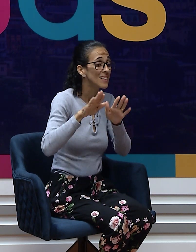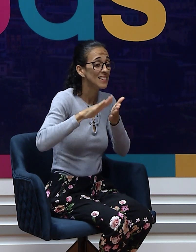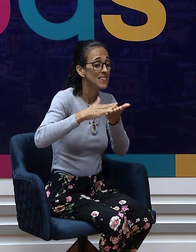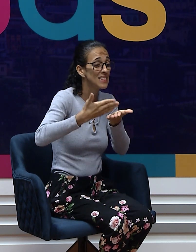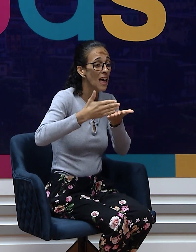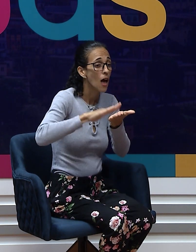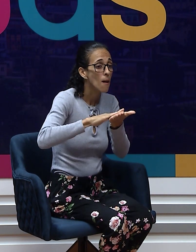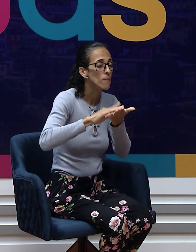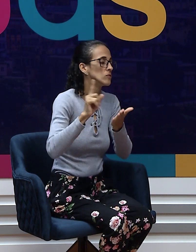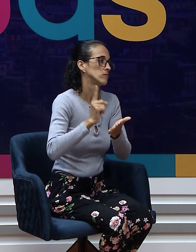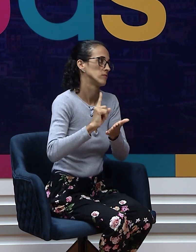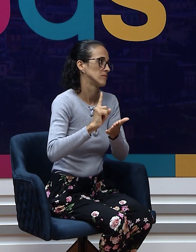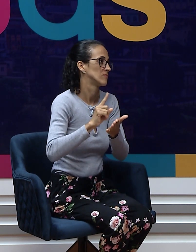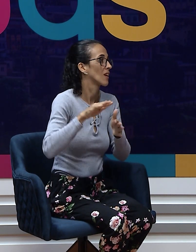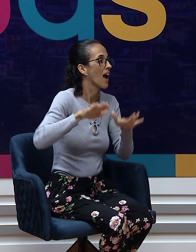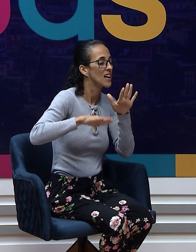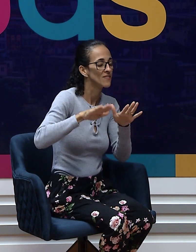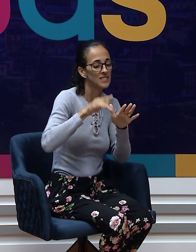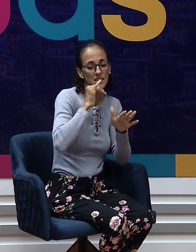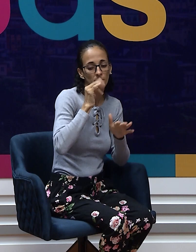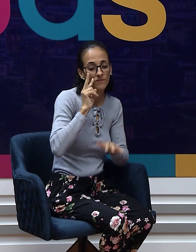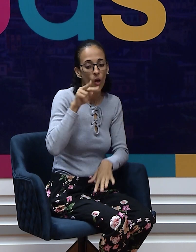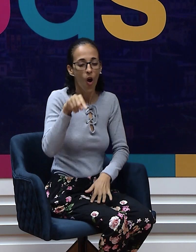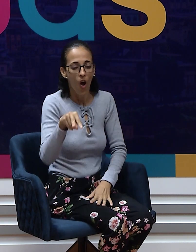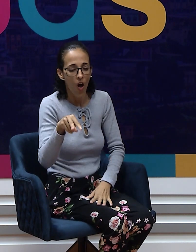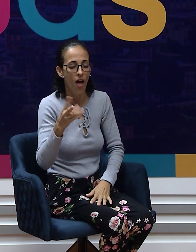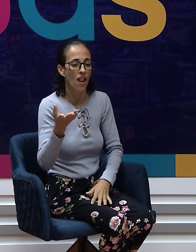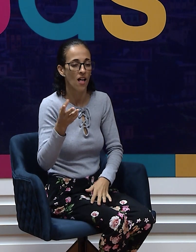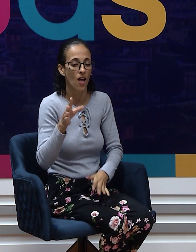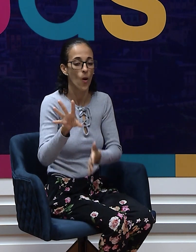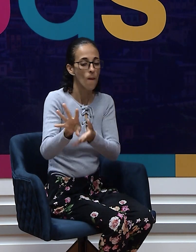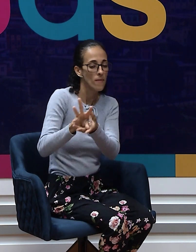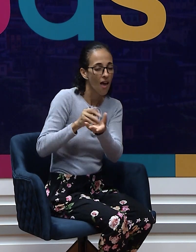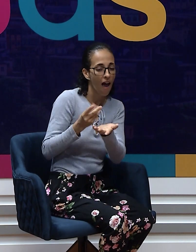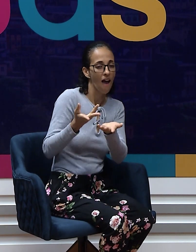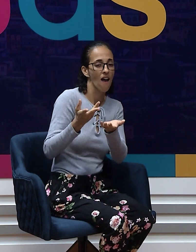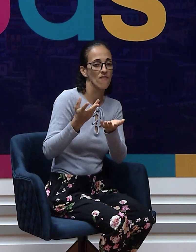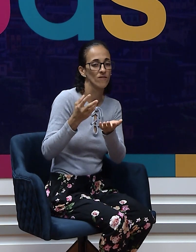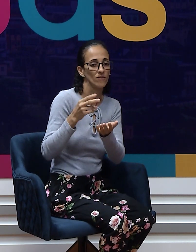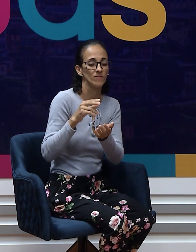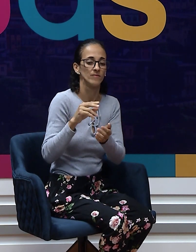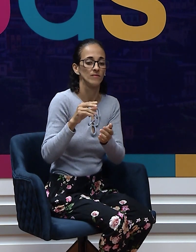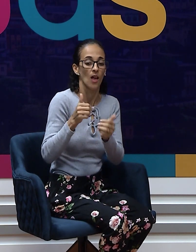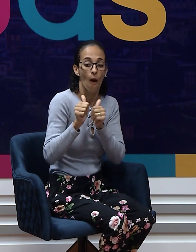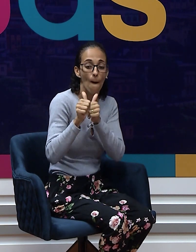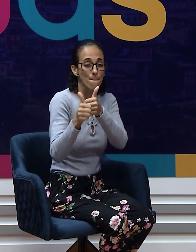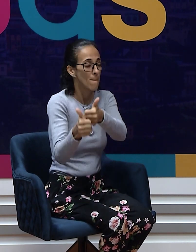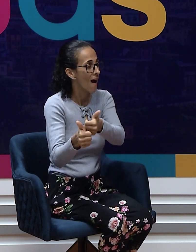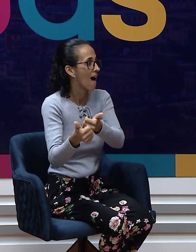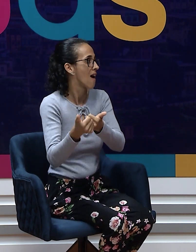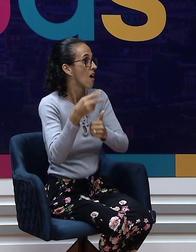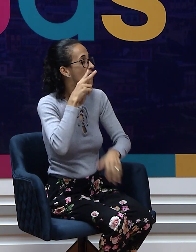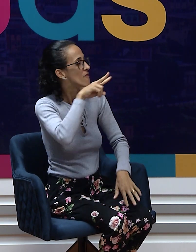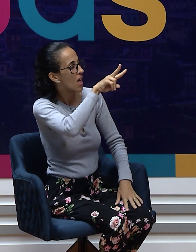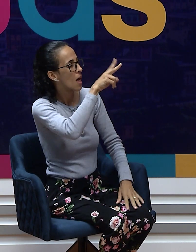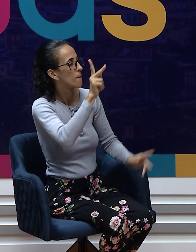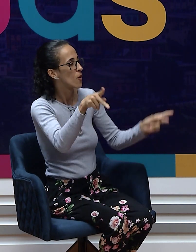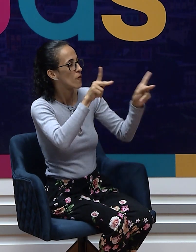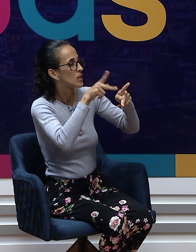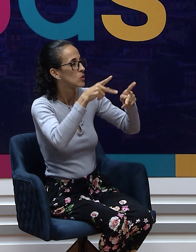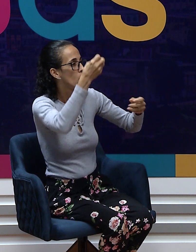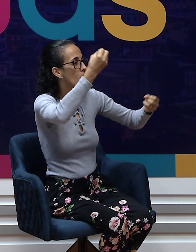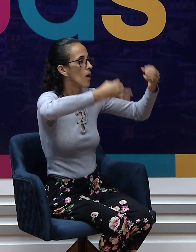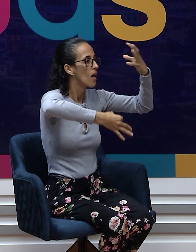estudava junto comigo. E sempre sentava comigo, mas ela não era tradutora e intérprete. Eu via, eu colava, confesso que eu